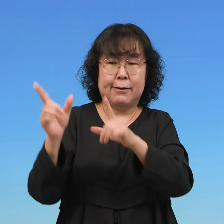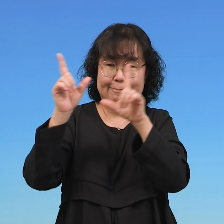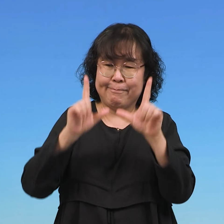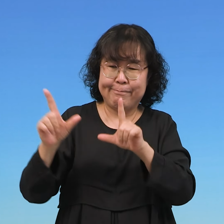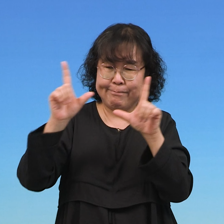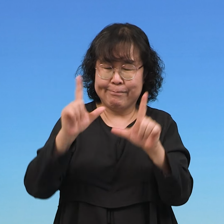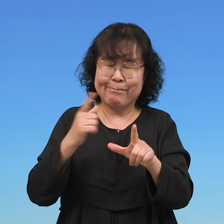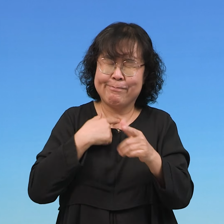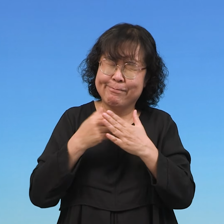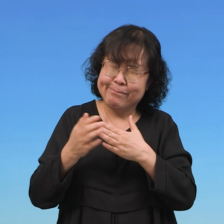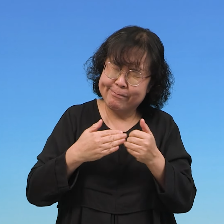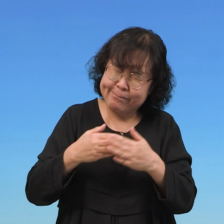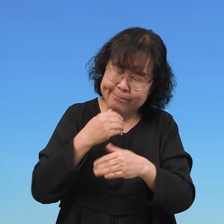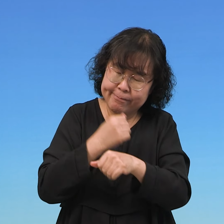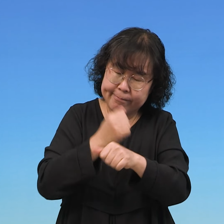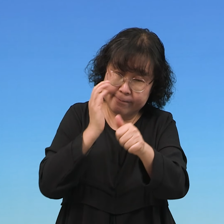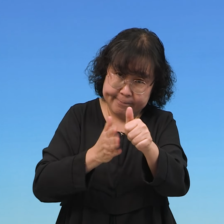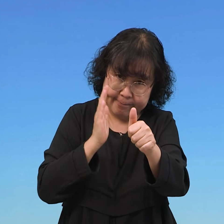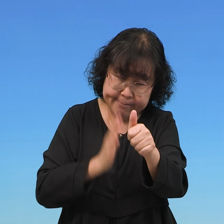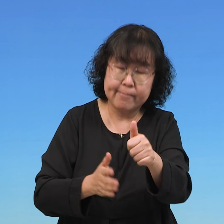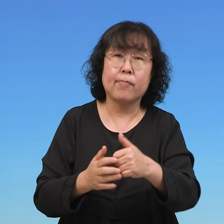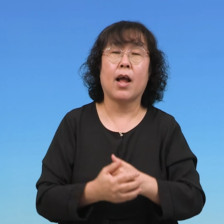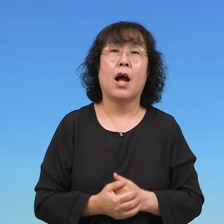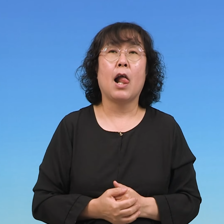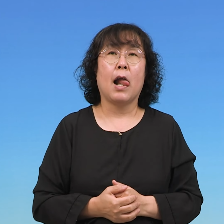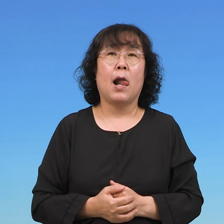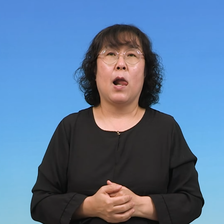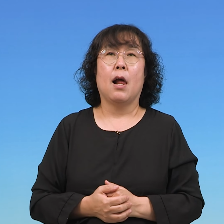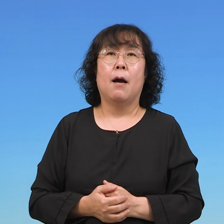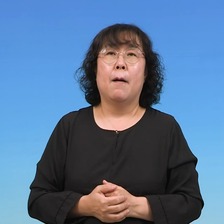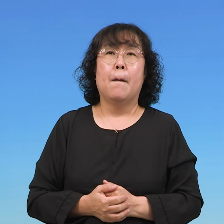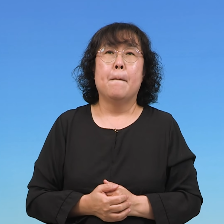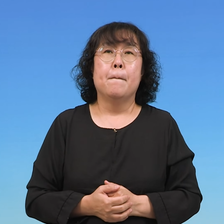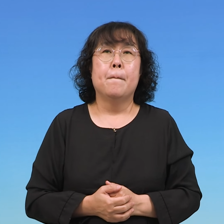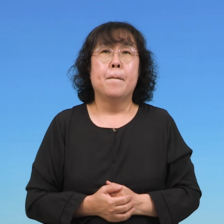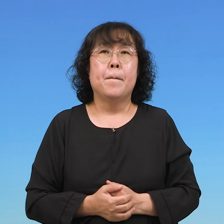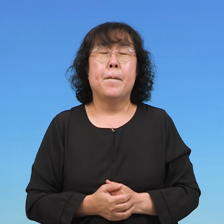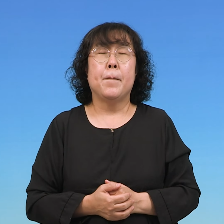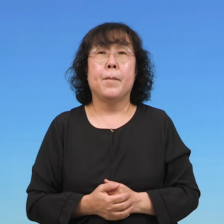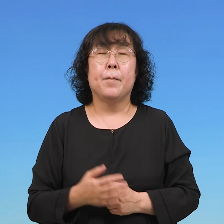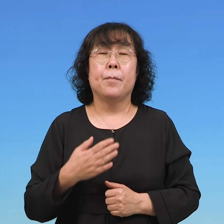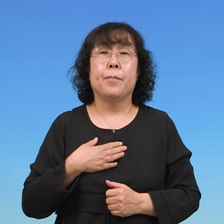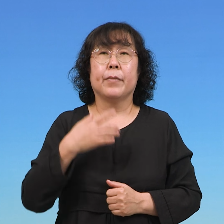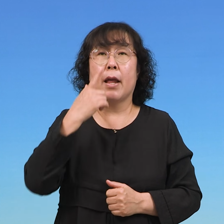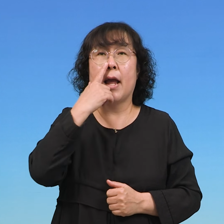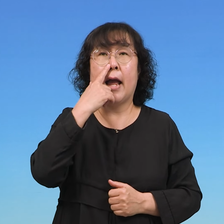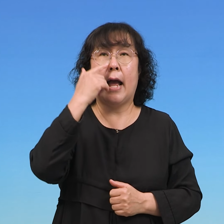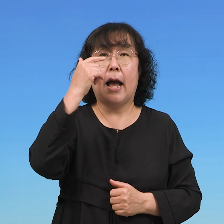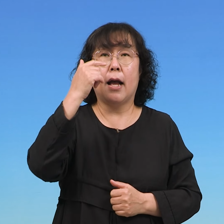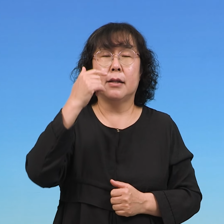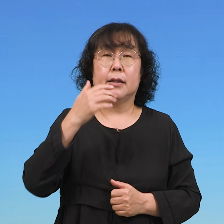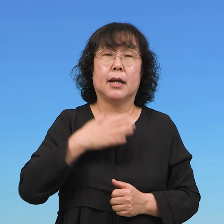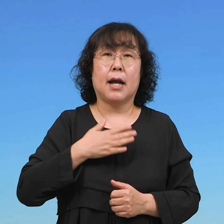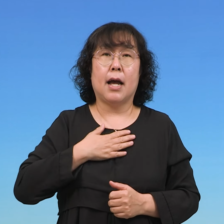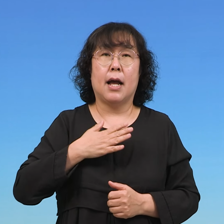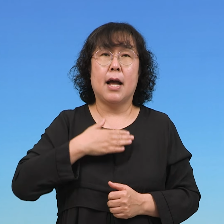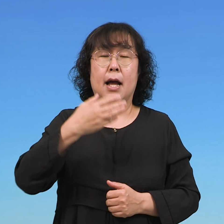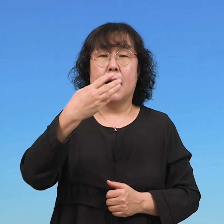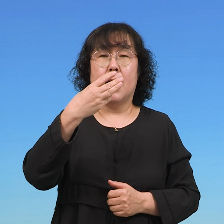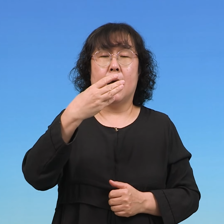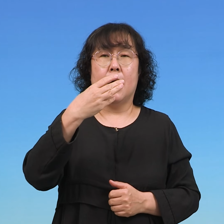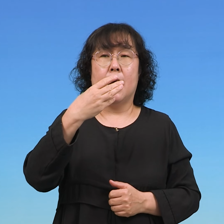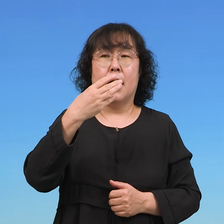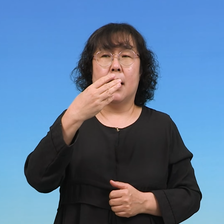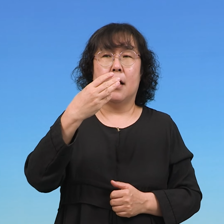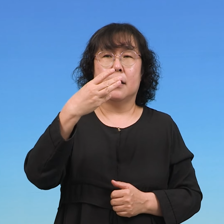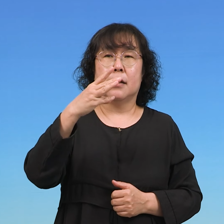아버지가 베푸시는 잔치 누리기. 제가 앞에서 탕부 하나님이라는 책을 언급해 드렸는데요,